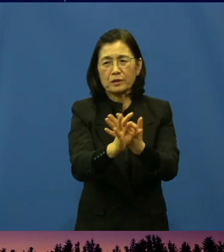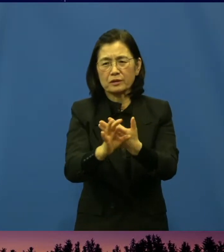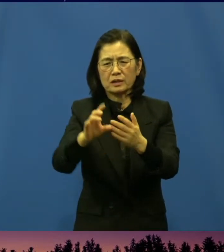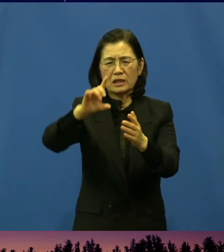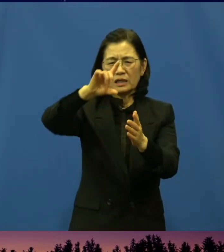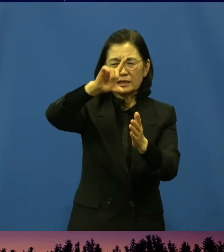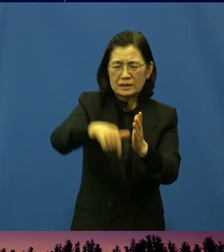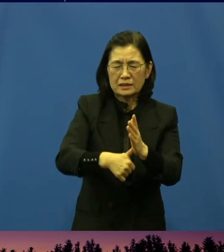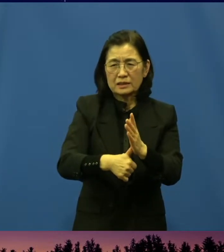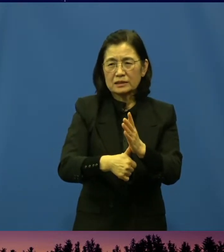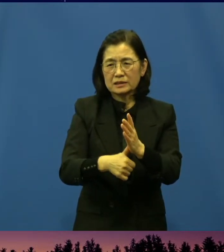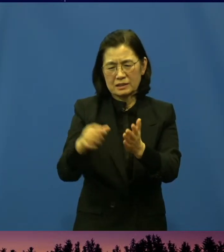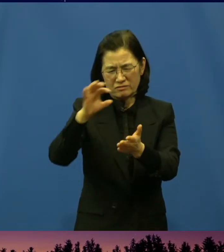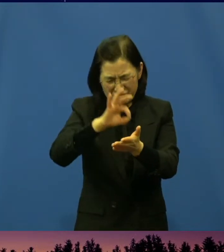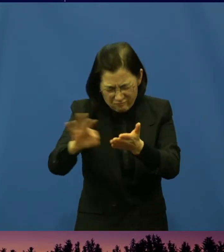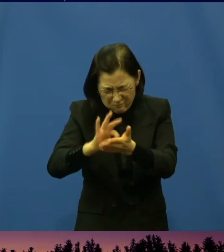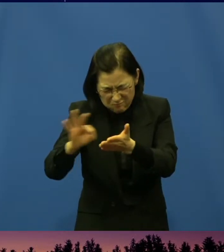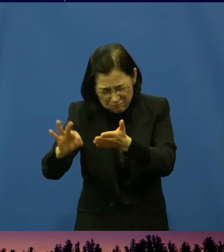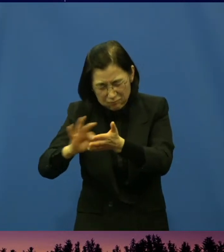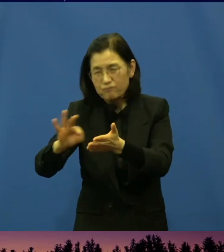급속도로 낭비가 되는 거죠.